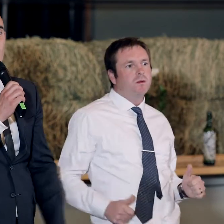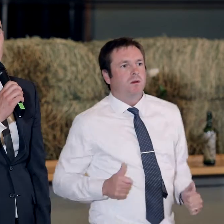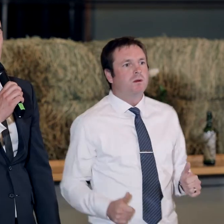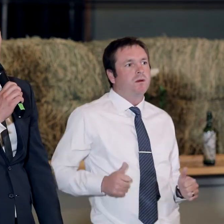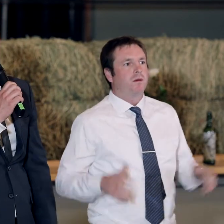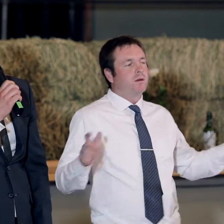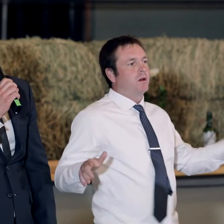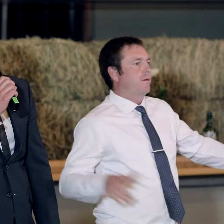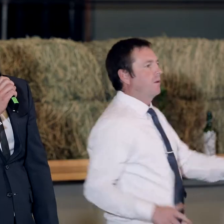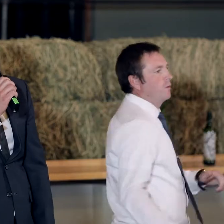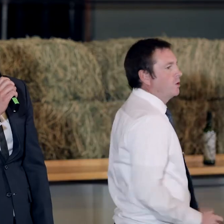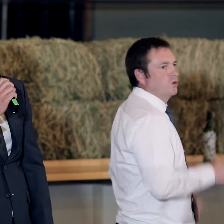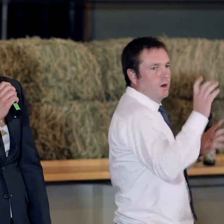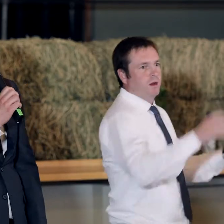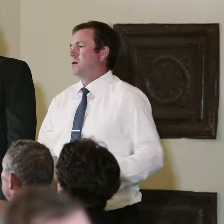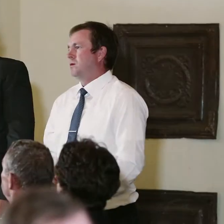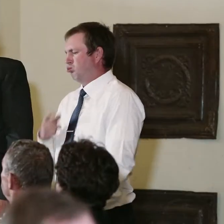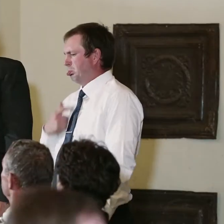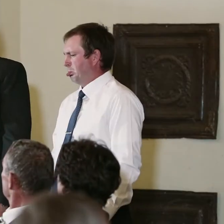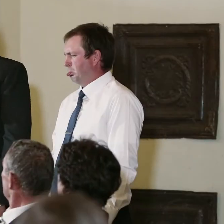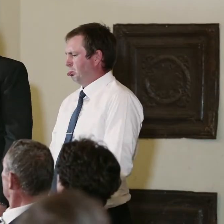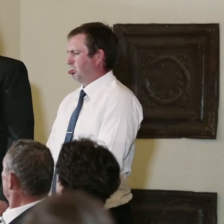om deel, en dan die Wilna Halifat van Botswana af,